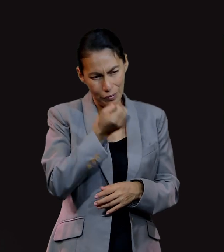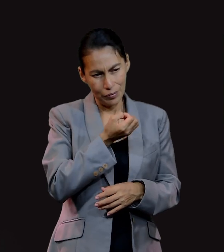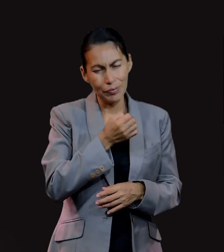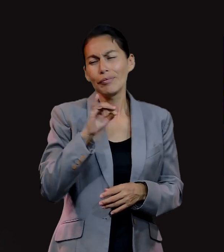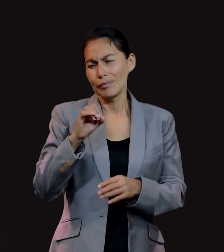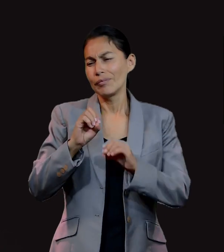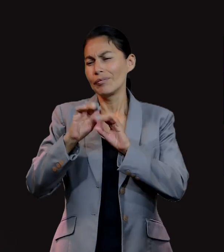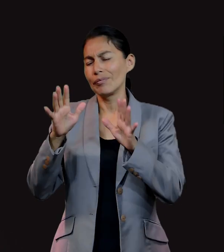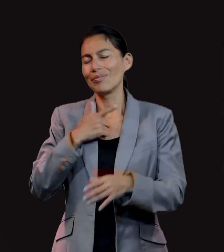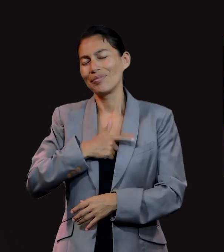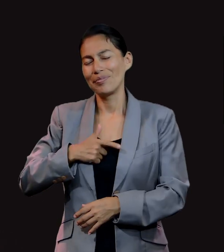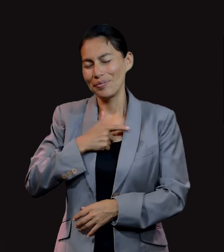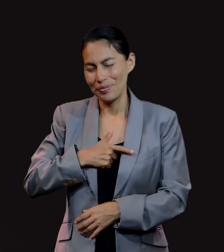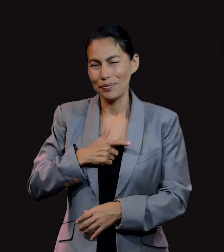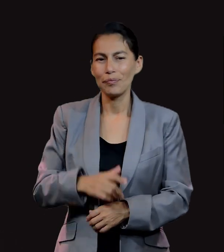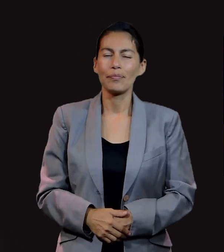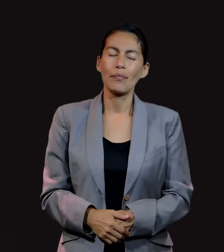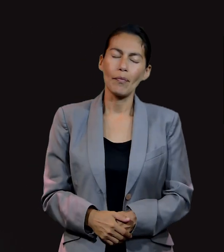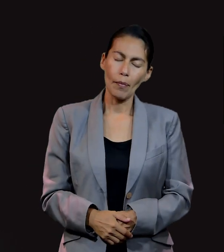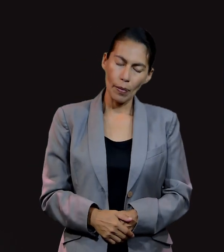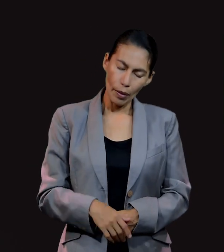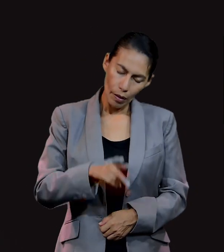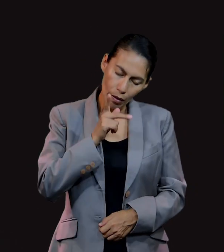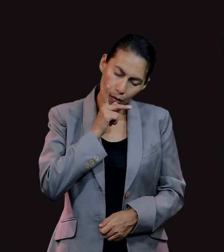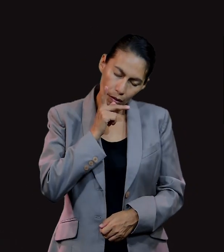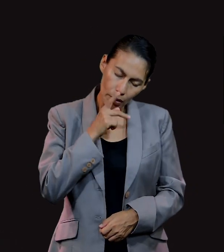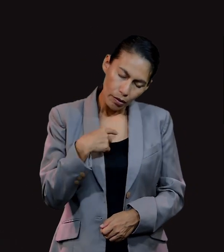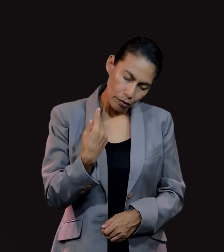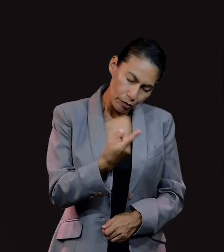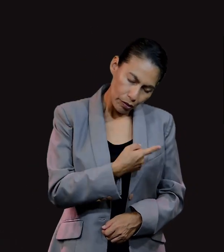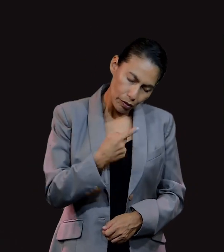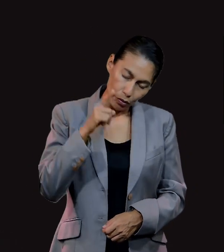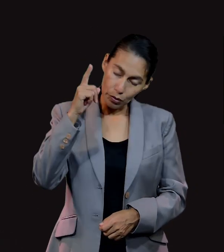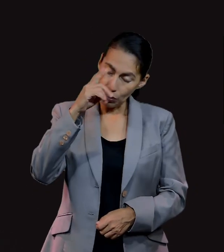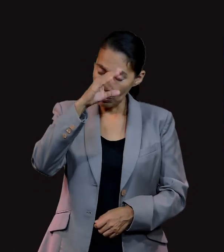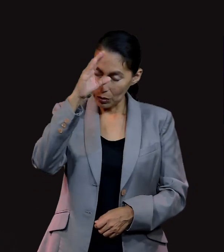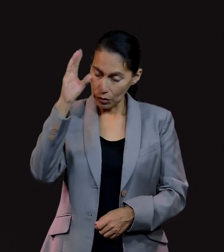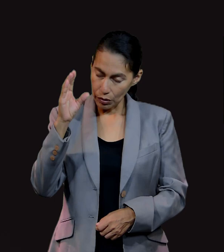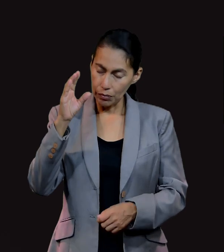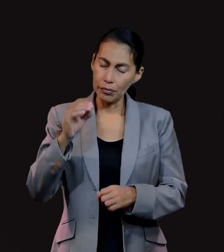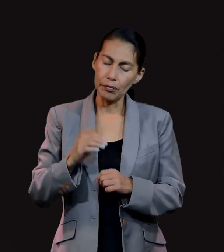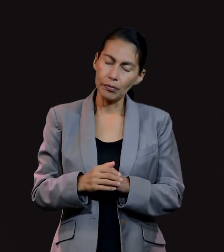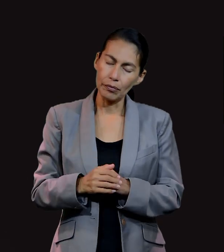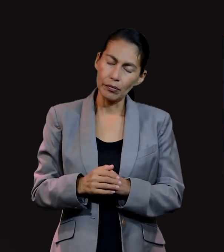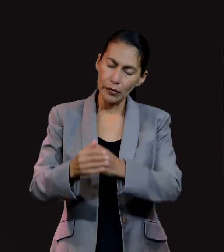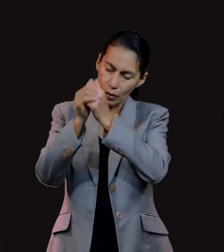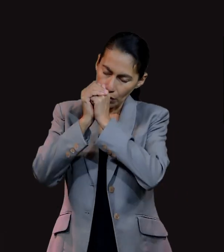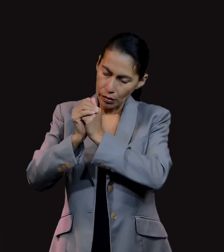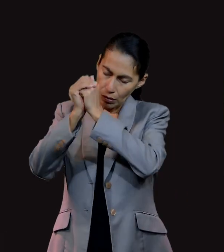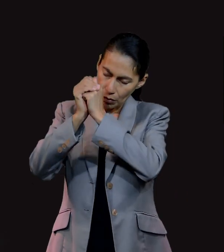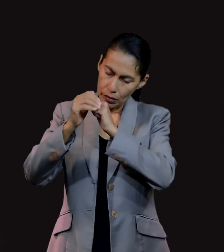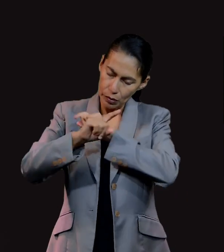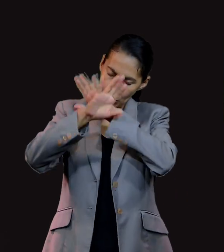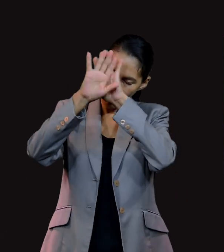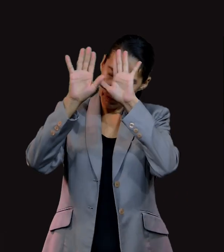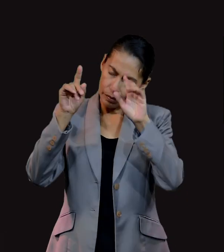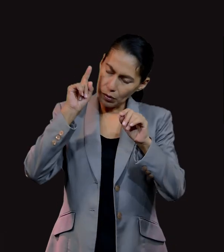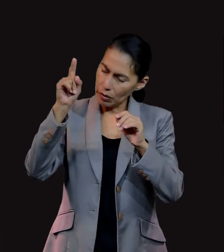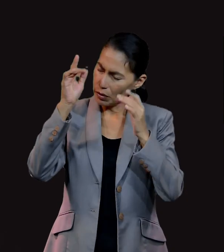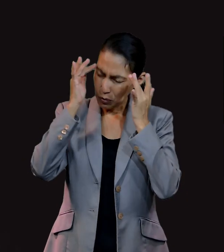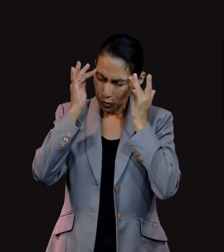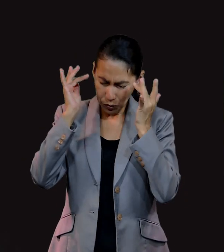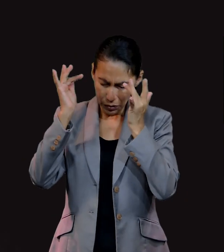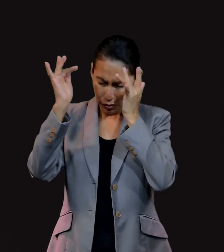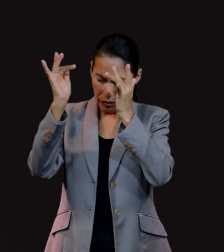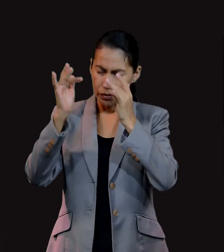Con mucho gusto Padre nuestro que estás en los cielos Alabado y glorificado sea tu